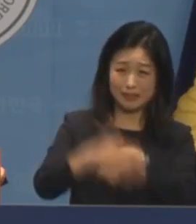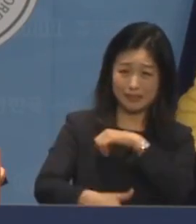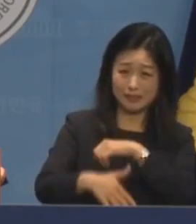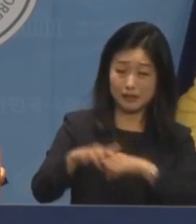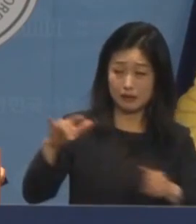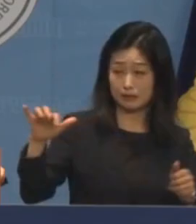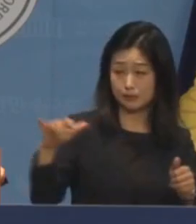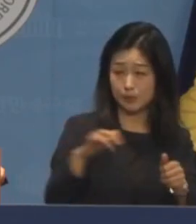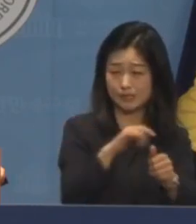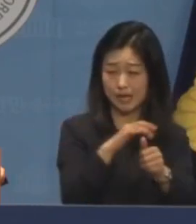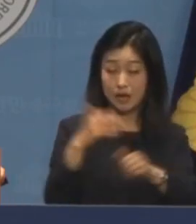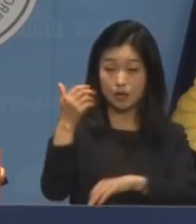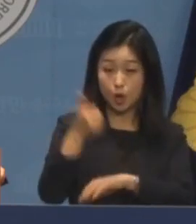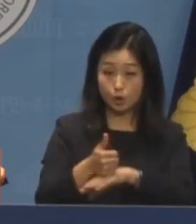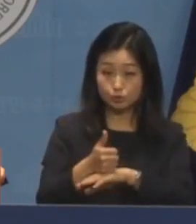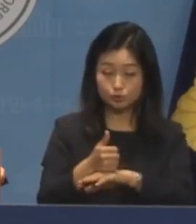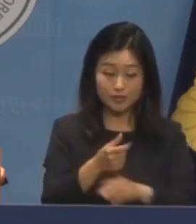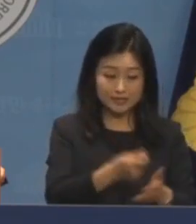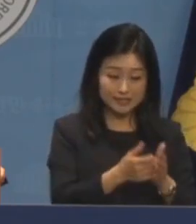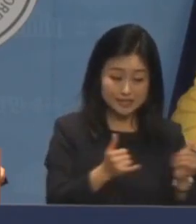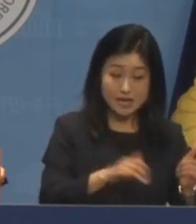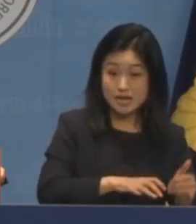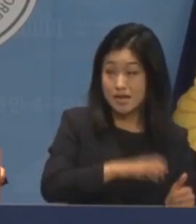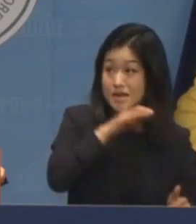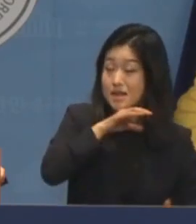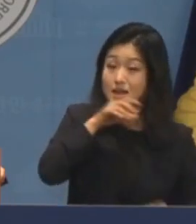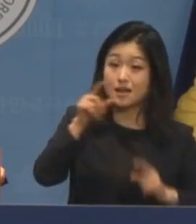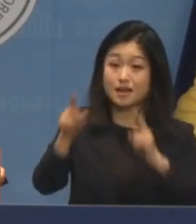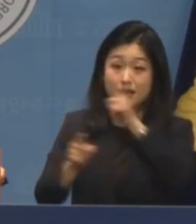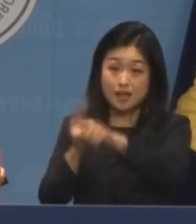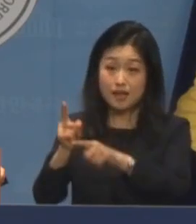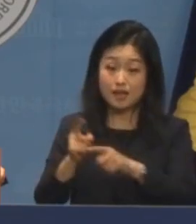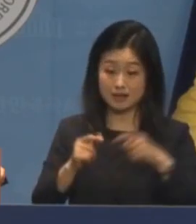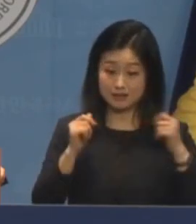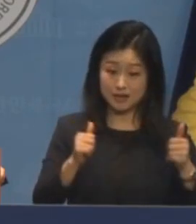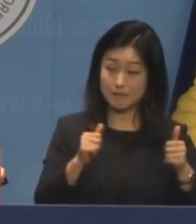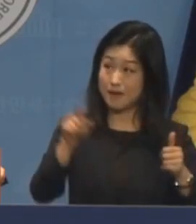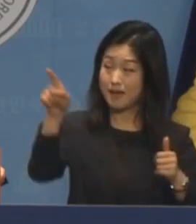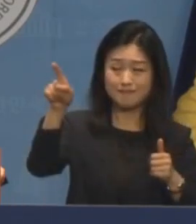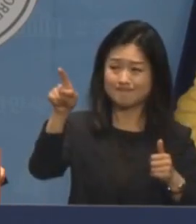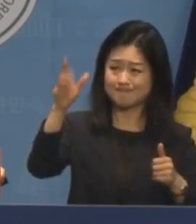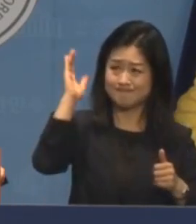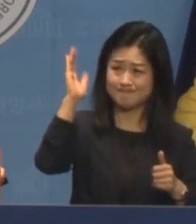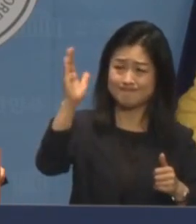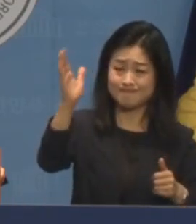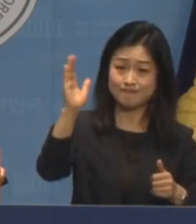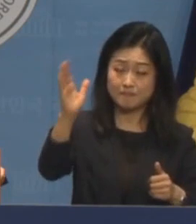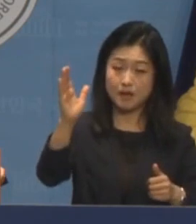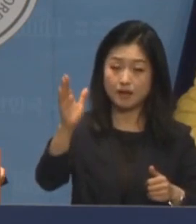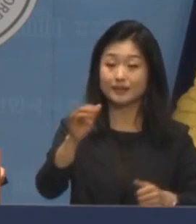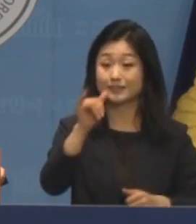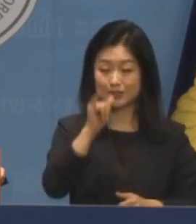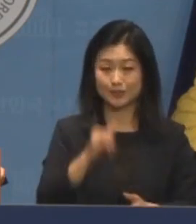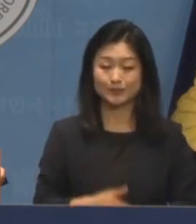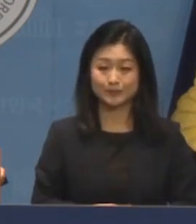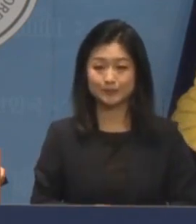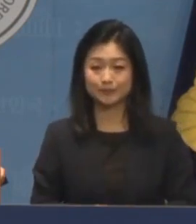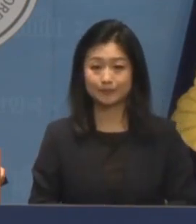획책이 현장 언론인들의 저항뿐만 아니라 사법당국에 의해서 계속해서 가로막히고